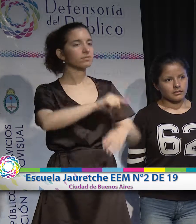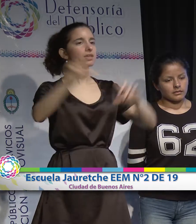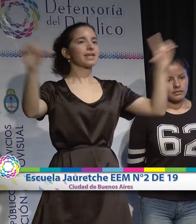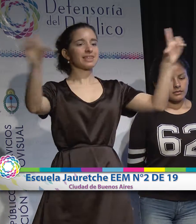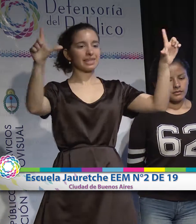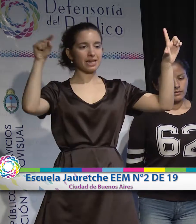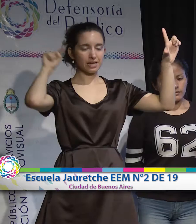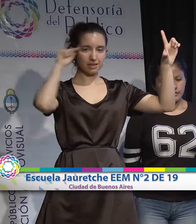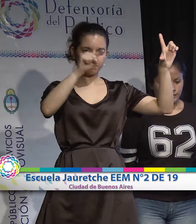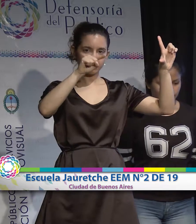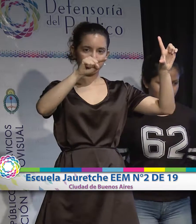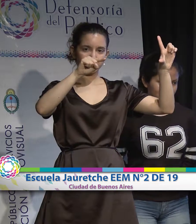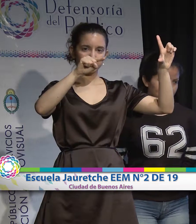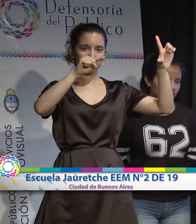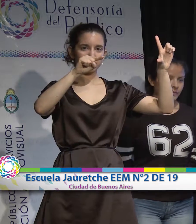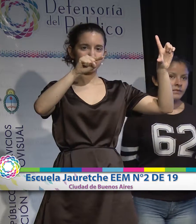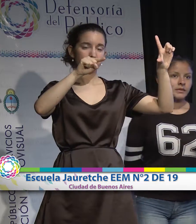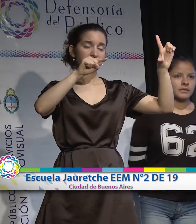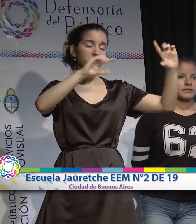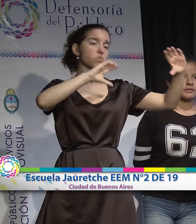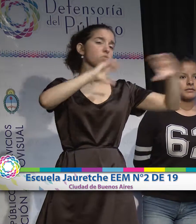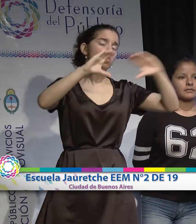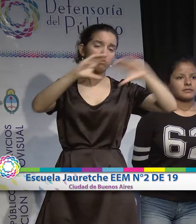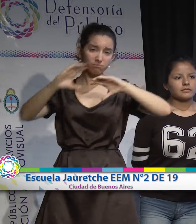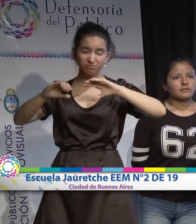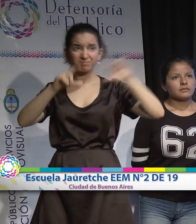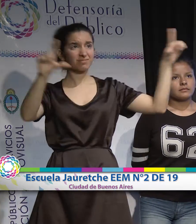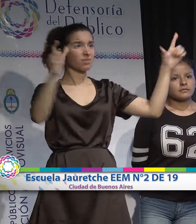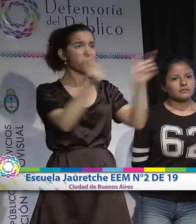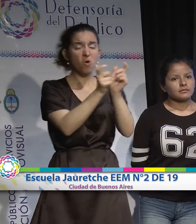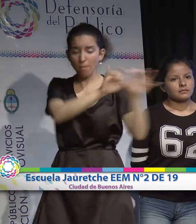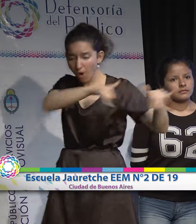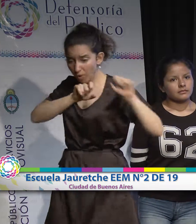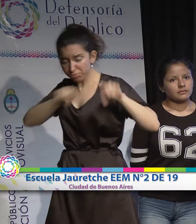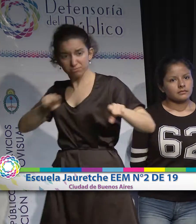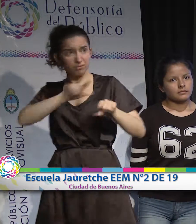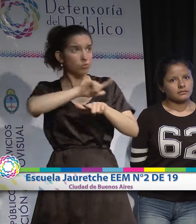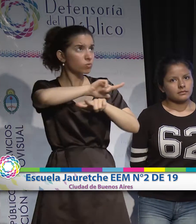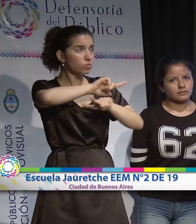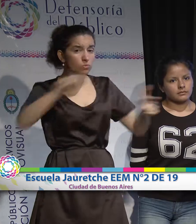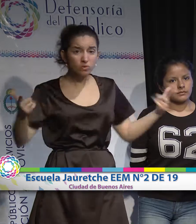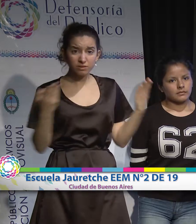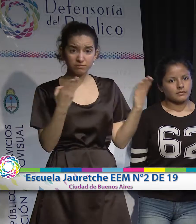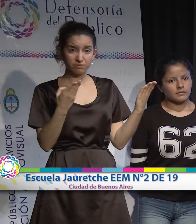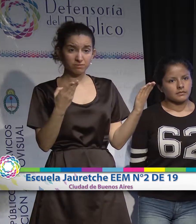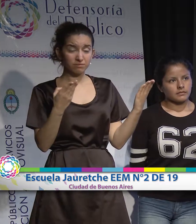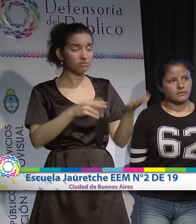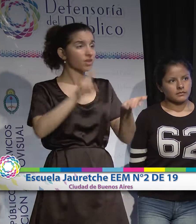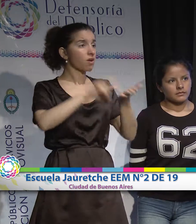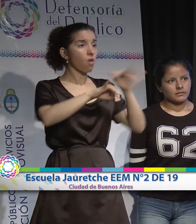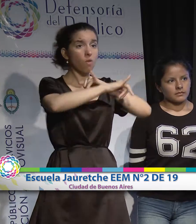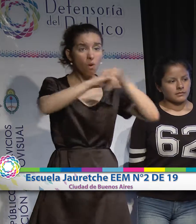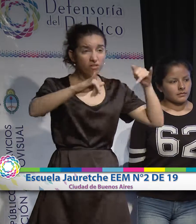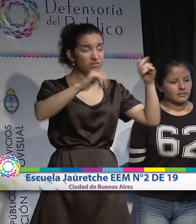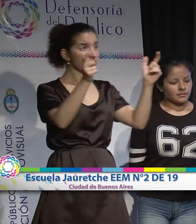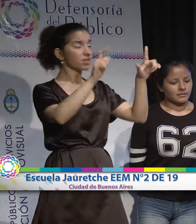televisión sobre todo, que no hay programas para adolescentes. Y los noticieros, sobre